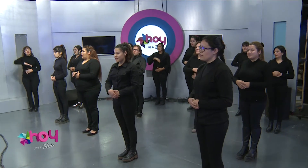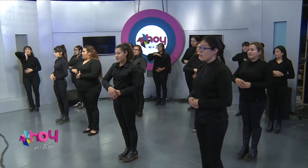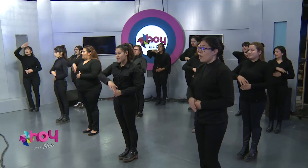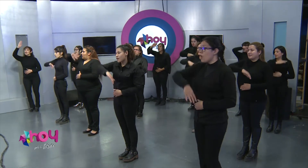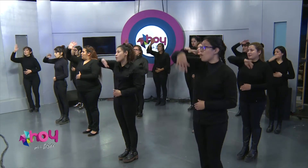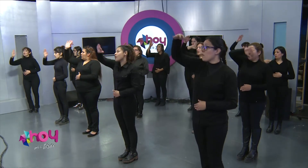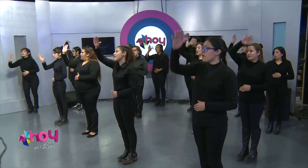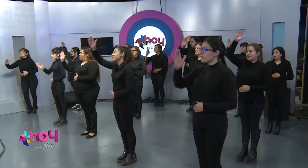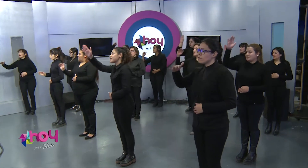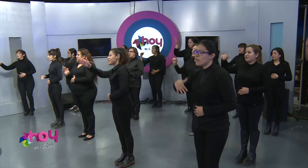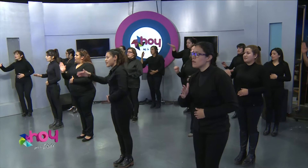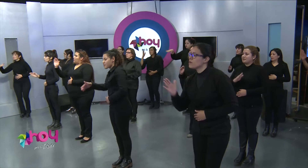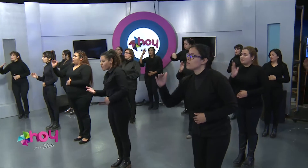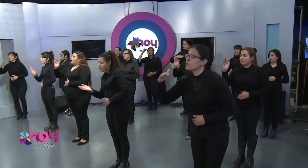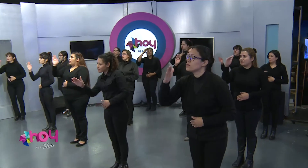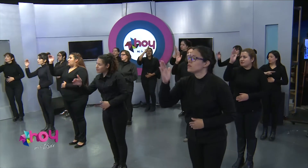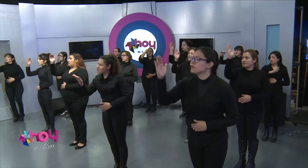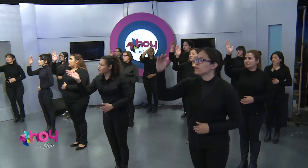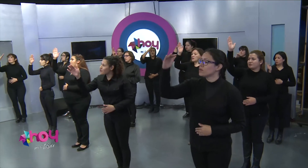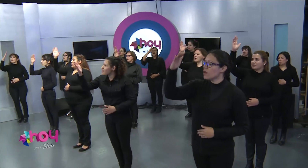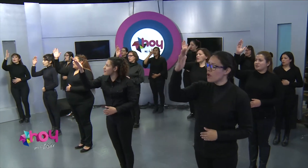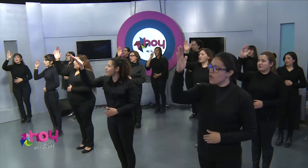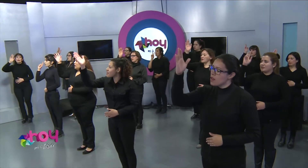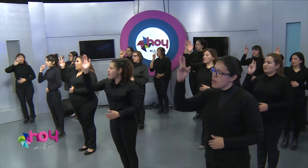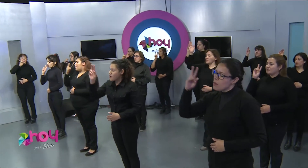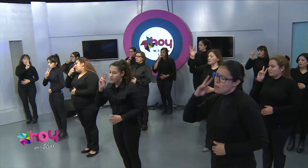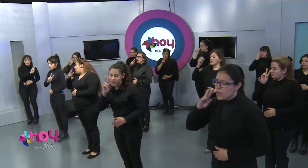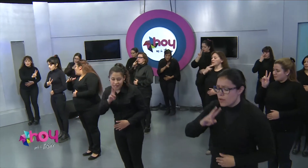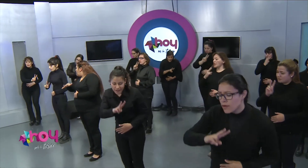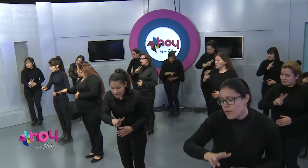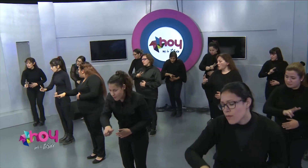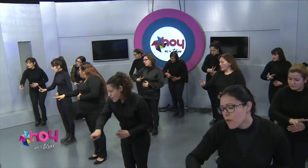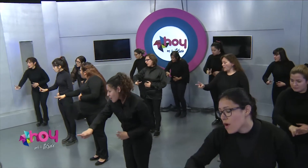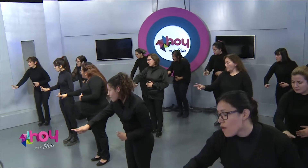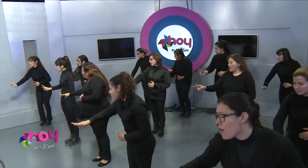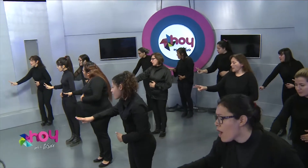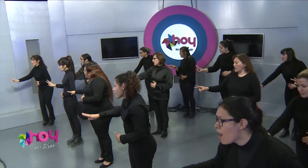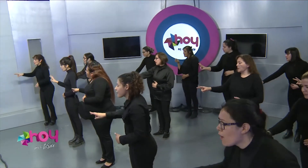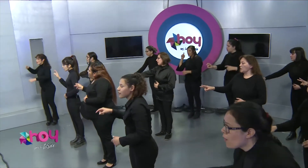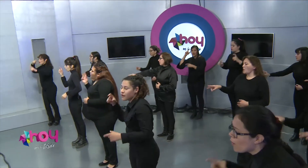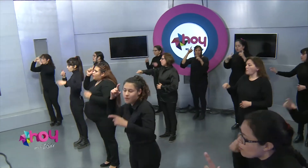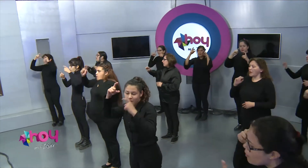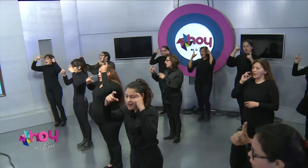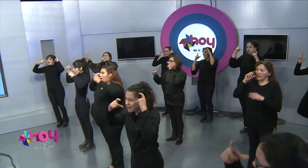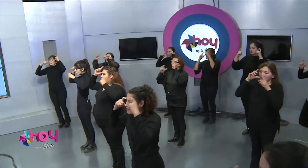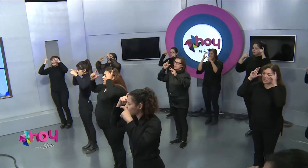Desde la cuesta del portezuelo, mirando abajo parece